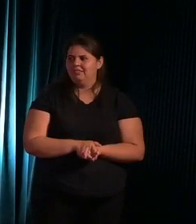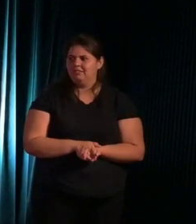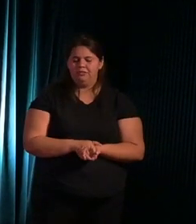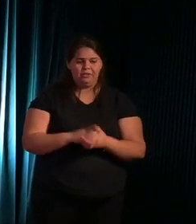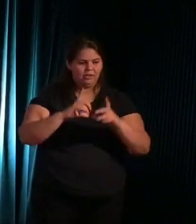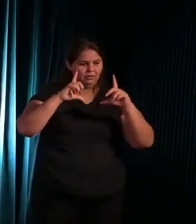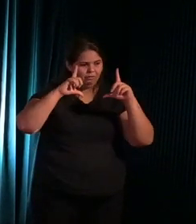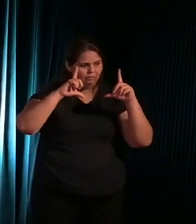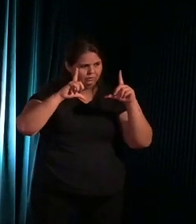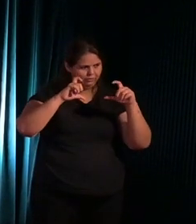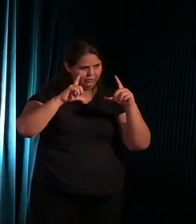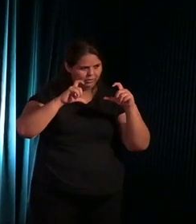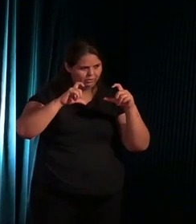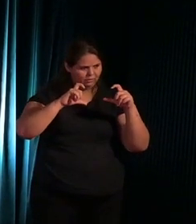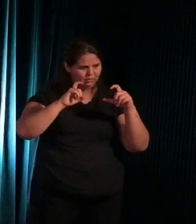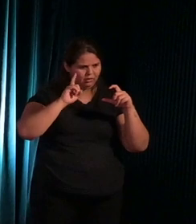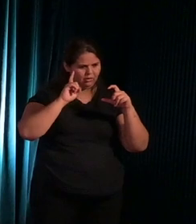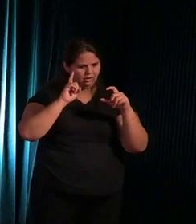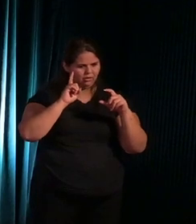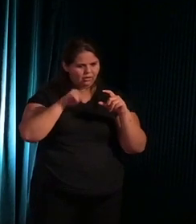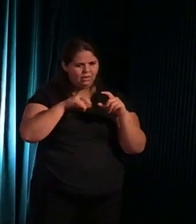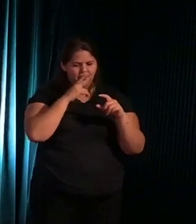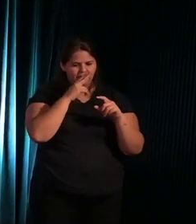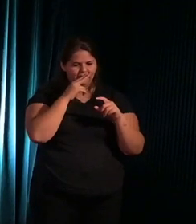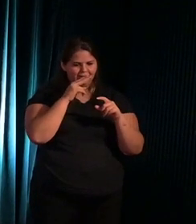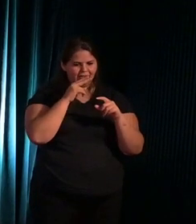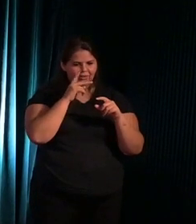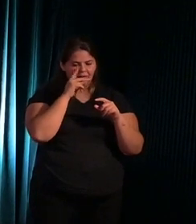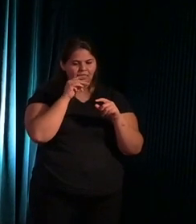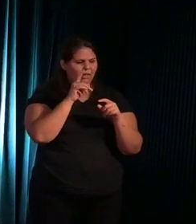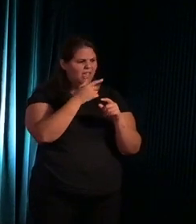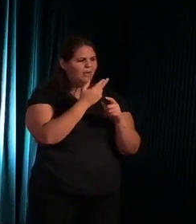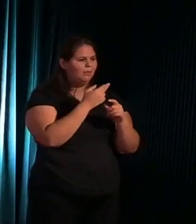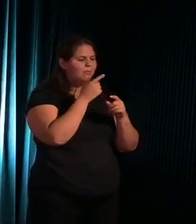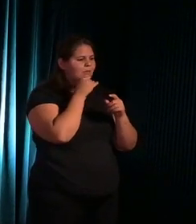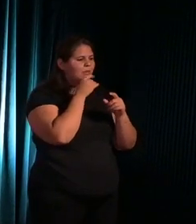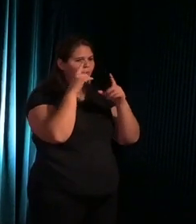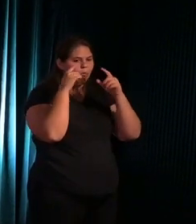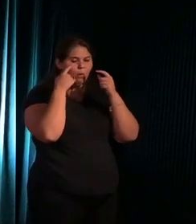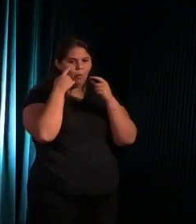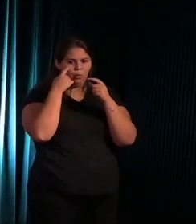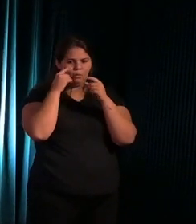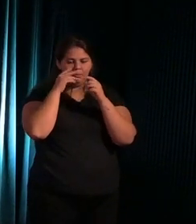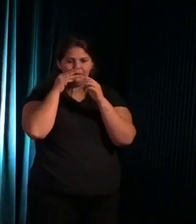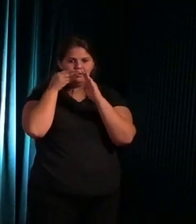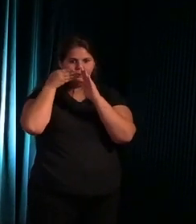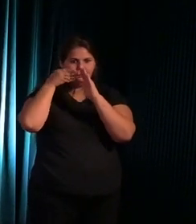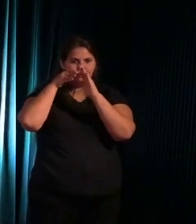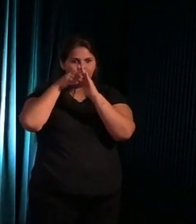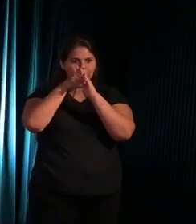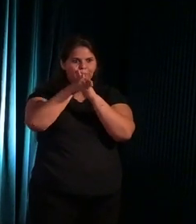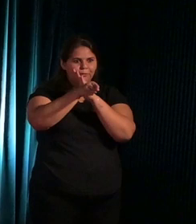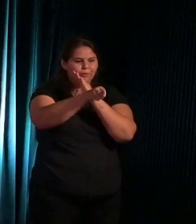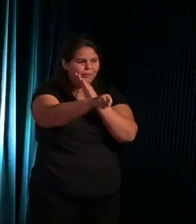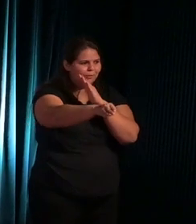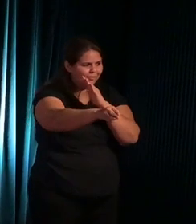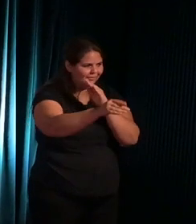A fotografia é a extensão dos olhos? Aí eu faria a segunda, porque calma. Eu vou até a terceira.